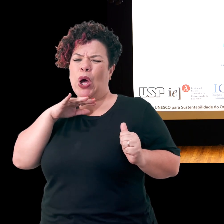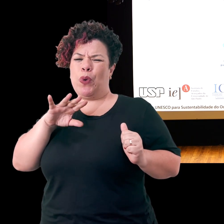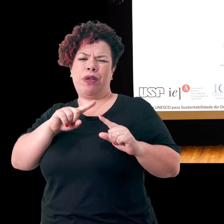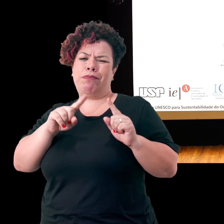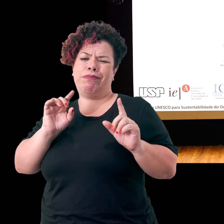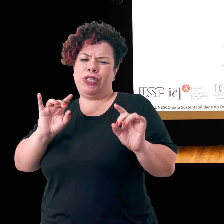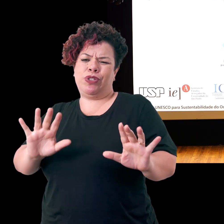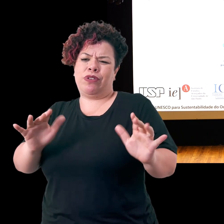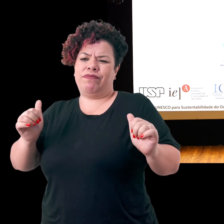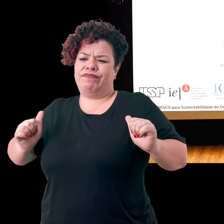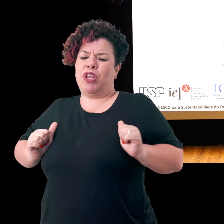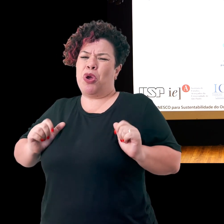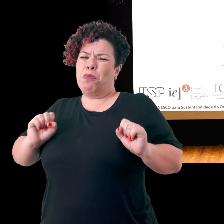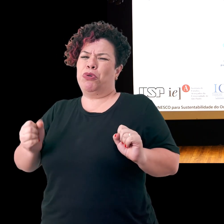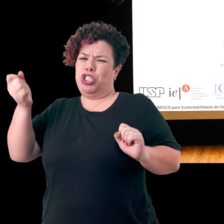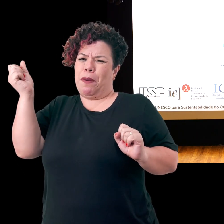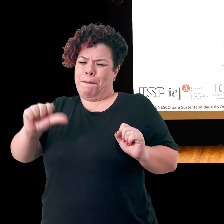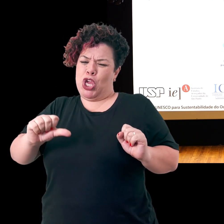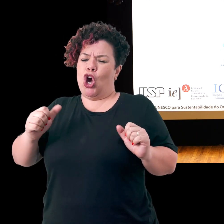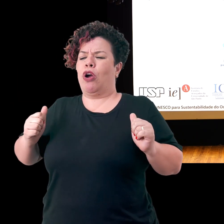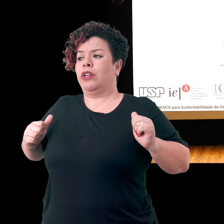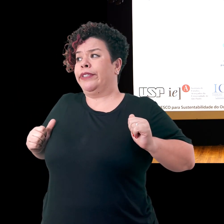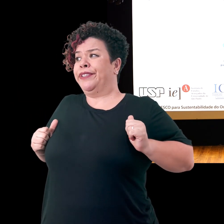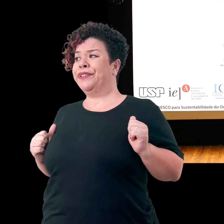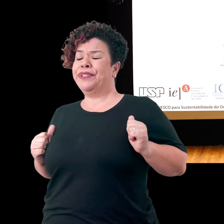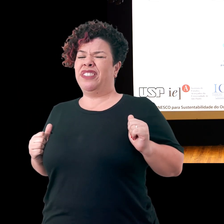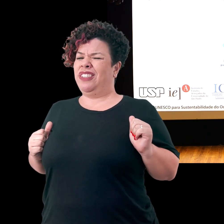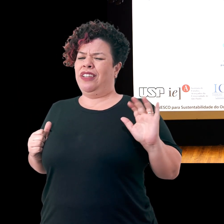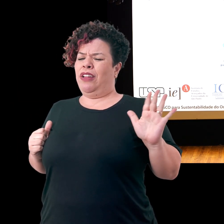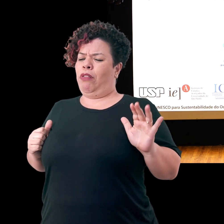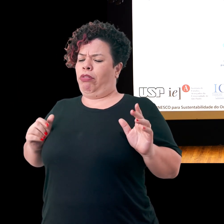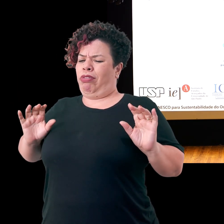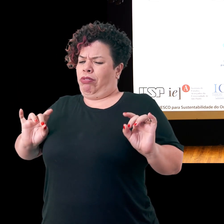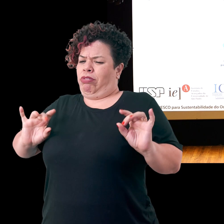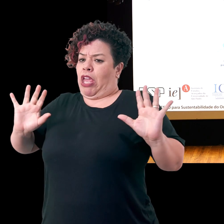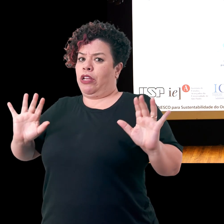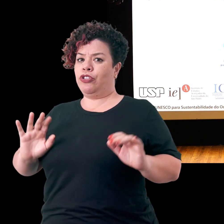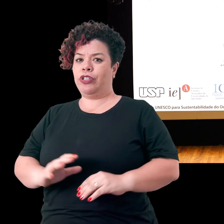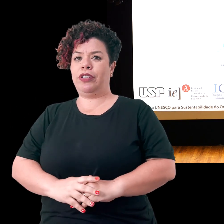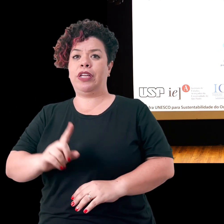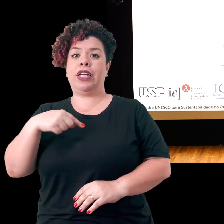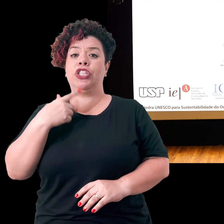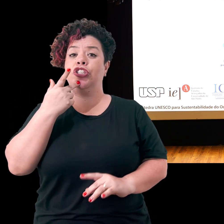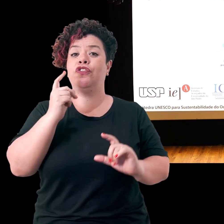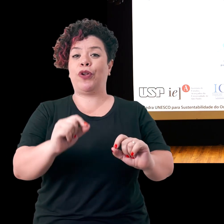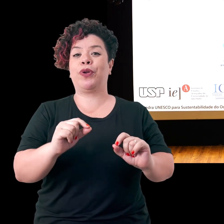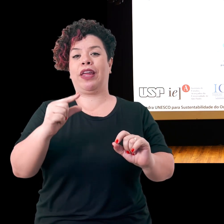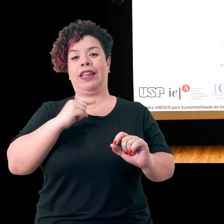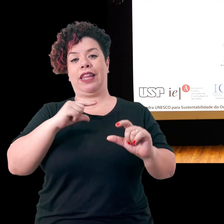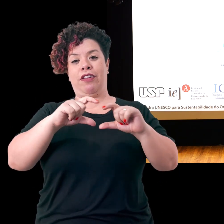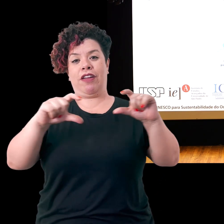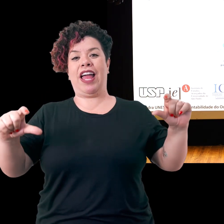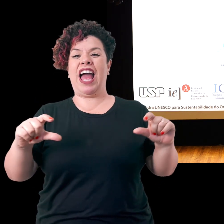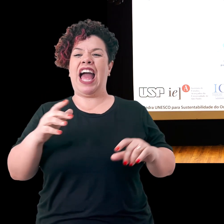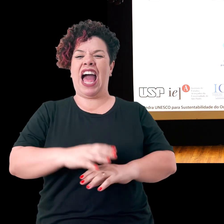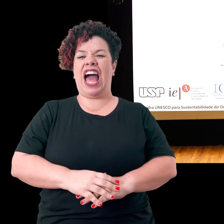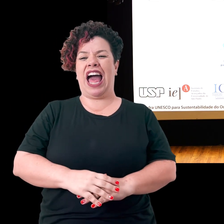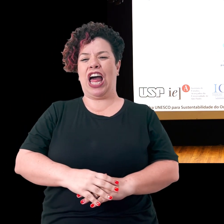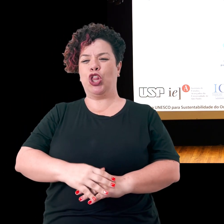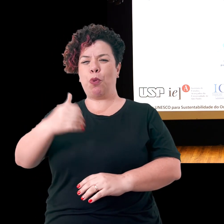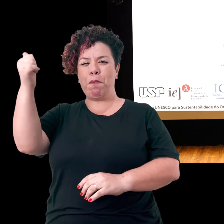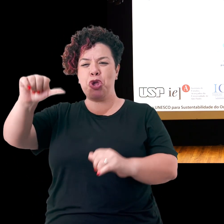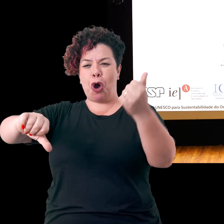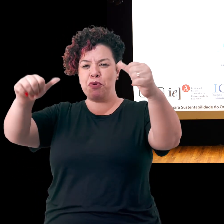ruim, mas podia estar pior. Né? A gente fala isso usando uma expressão, né? Dos males o